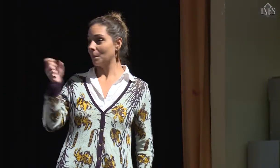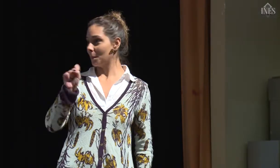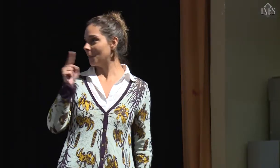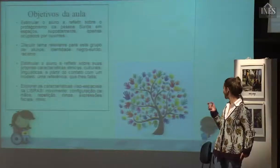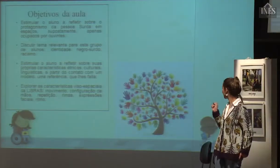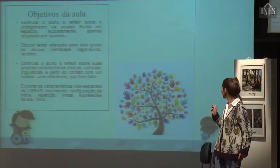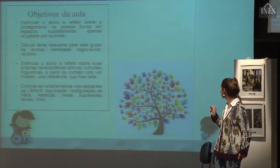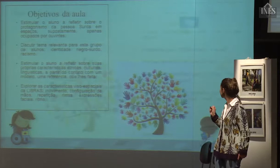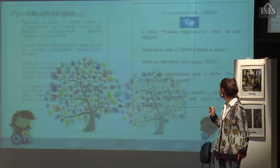Pode passar, por favor.